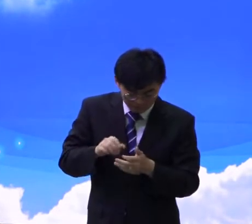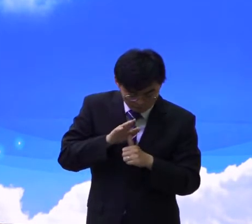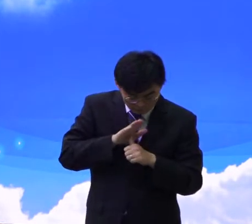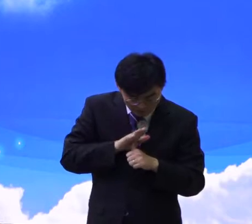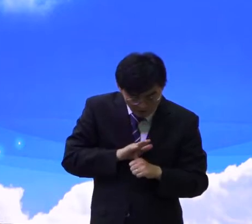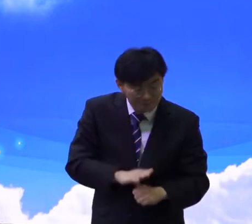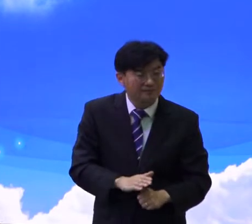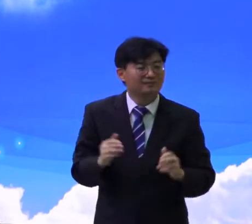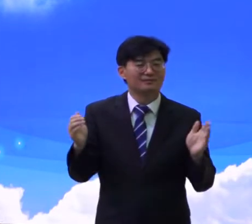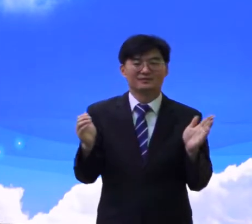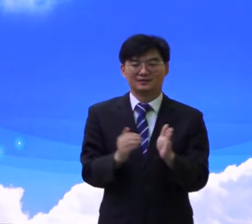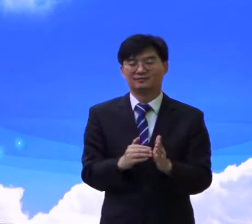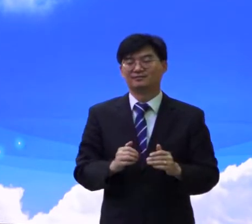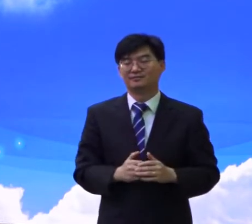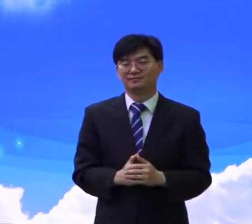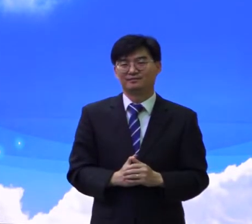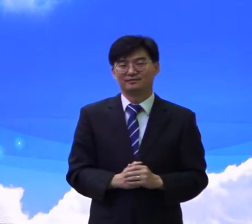하는 것입니다.